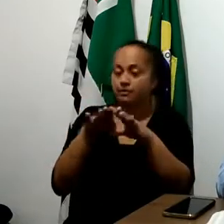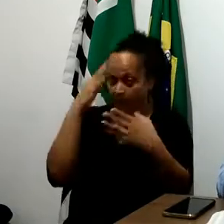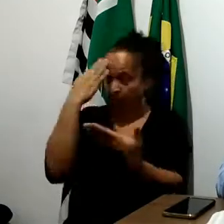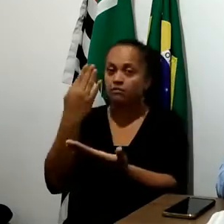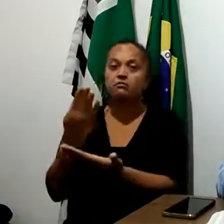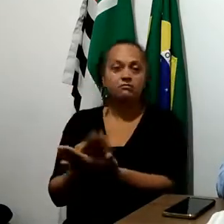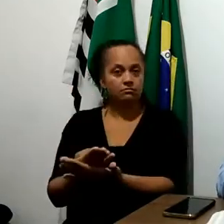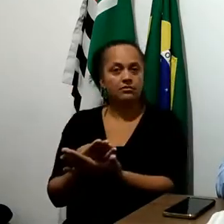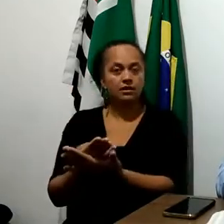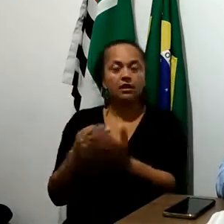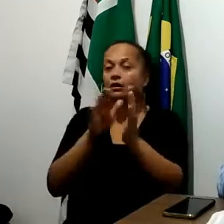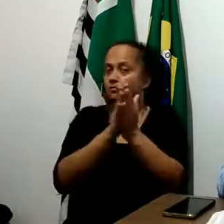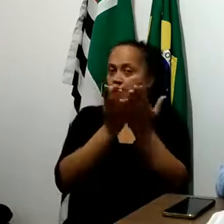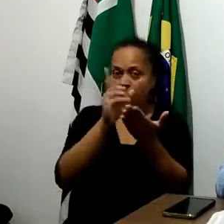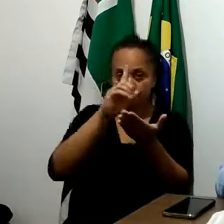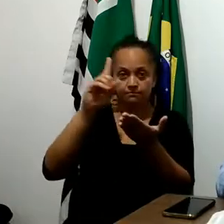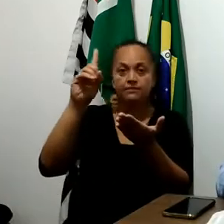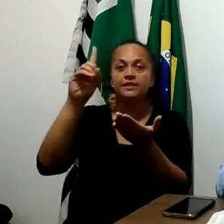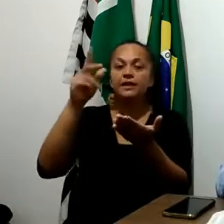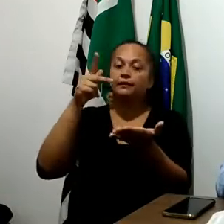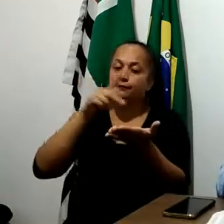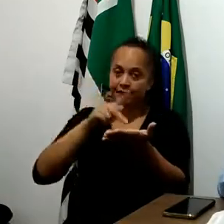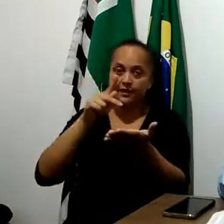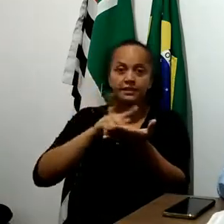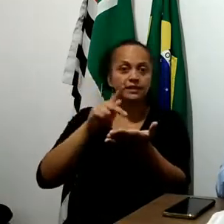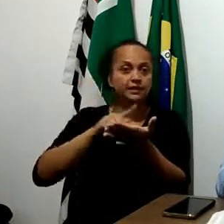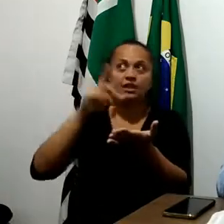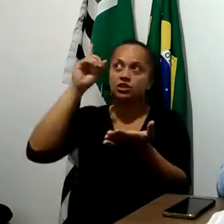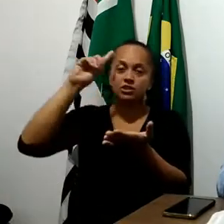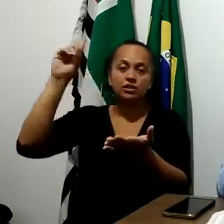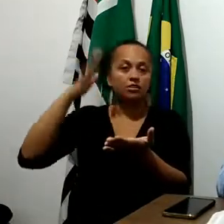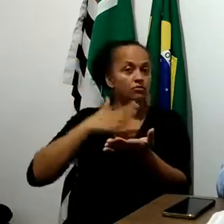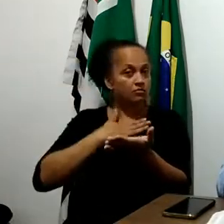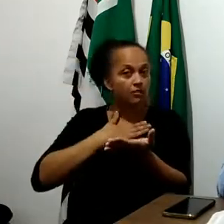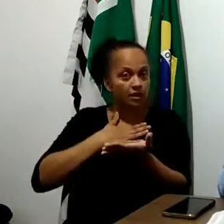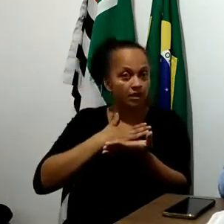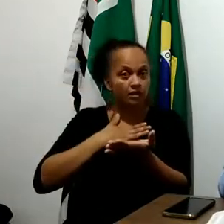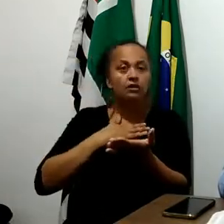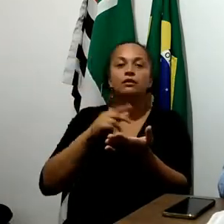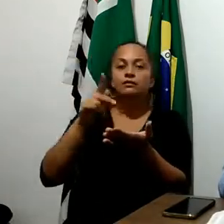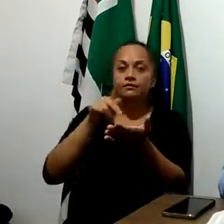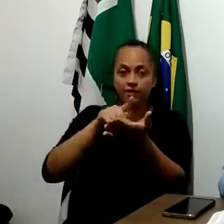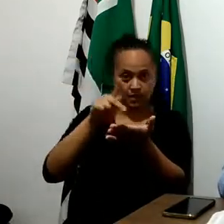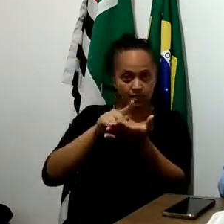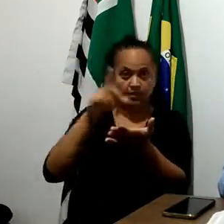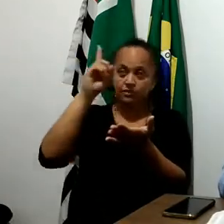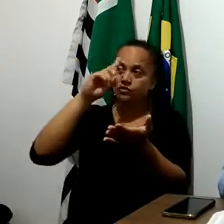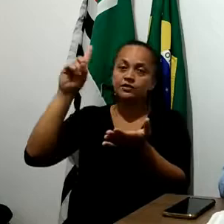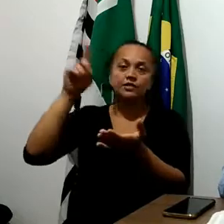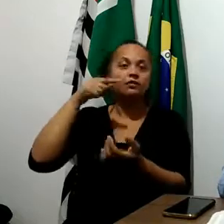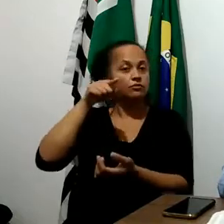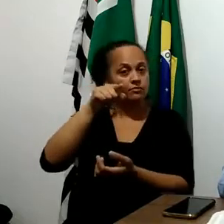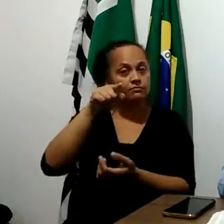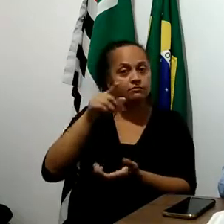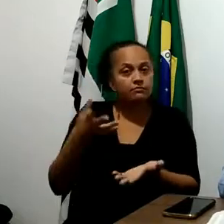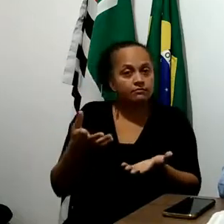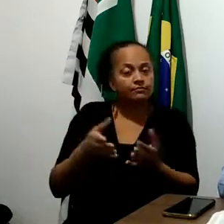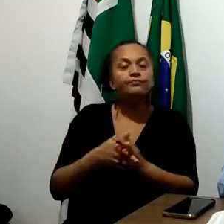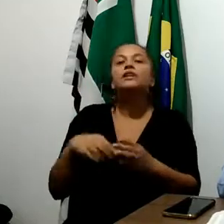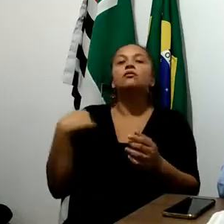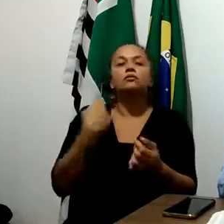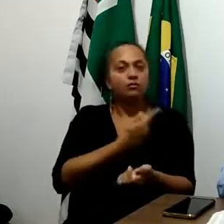a verdade de Deus a meu respeito e ao teu respeito. Então nós precisamos acreditar no que a